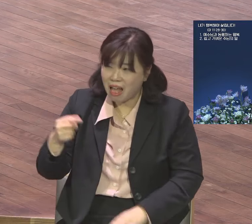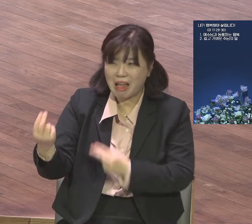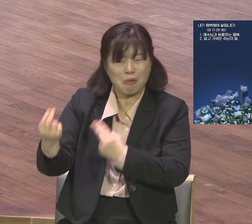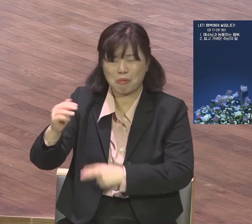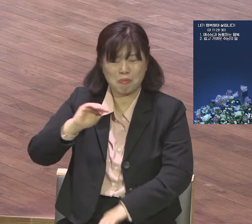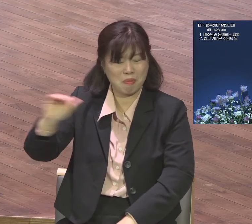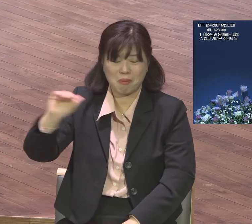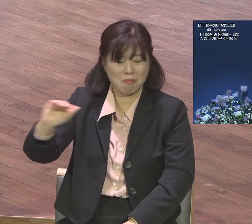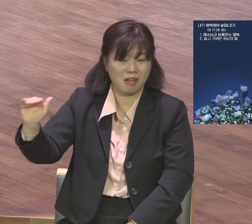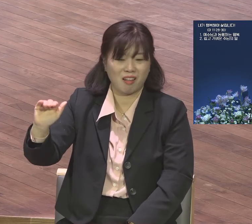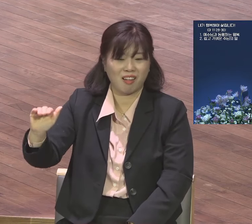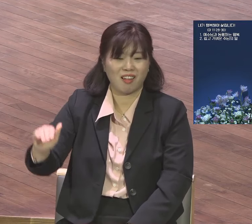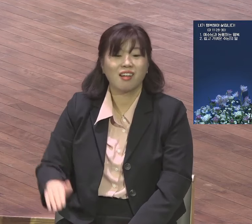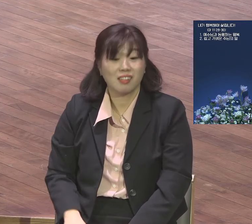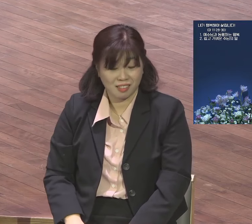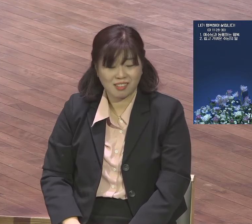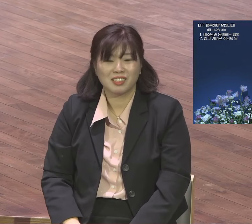감사.